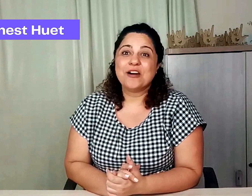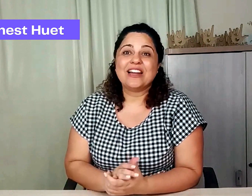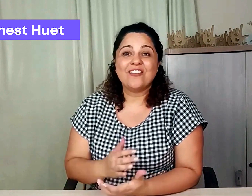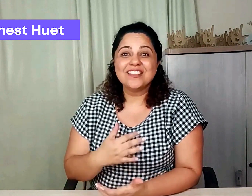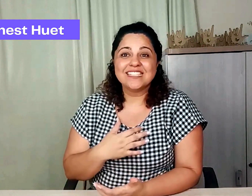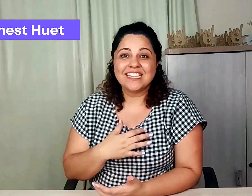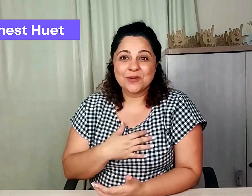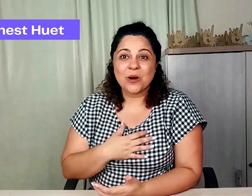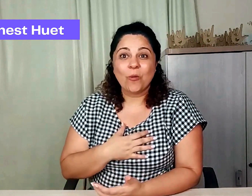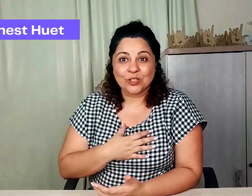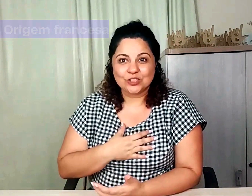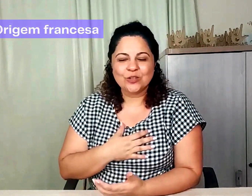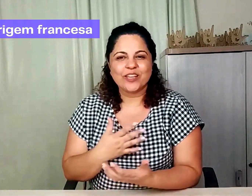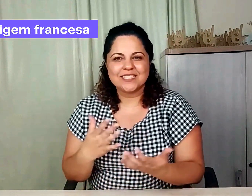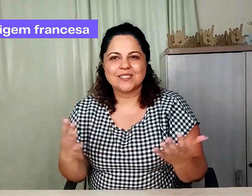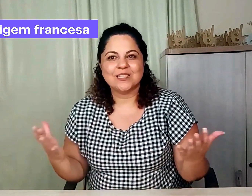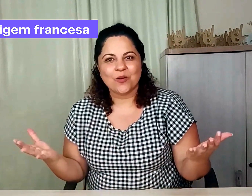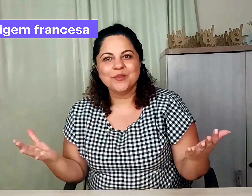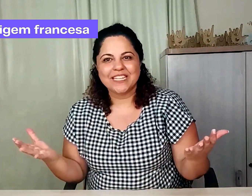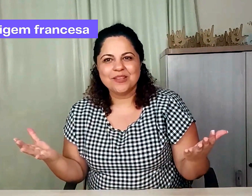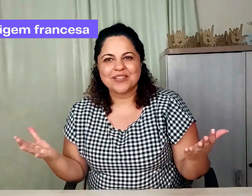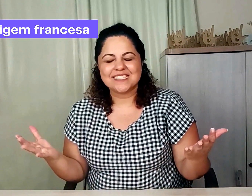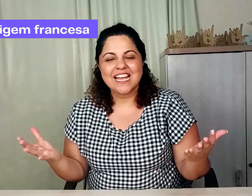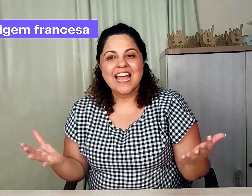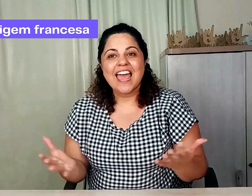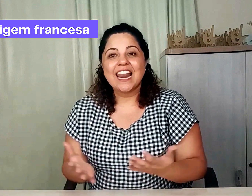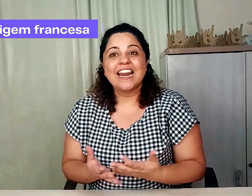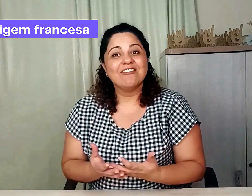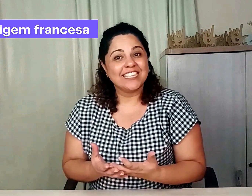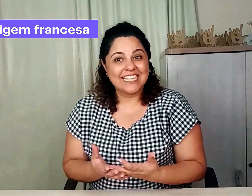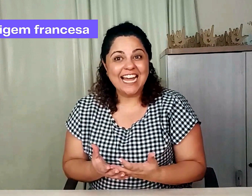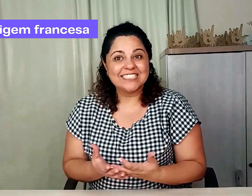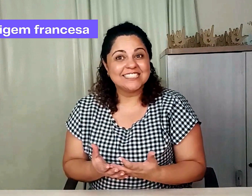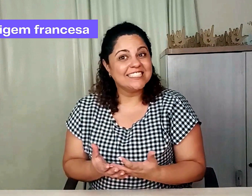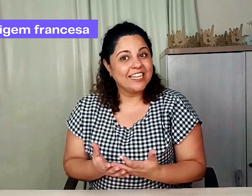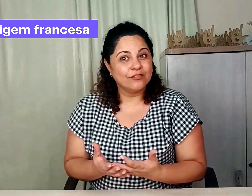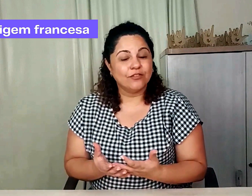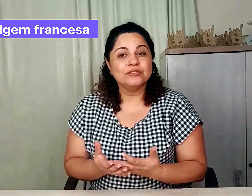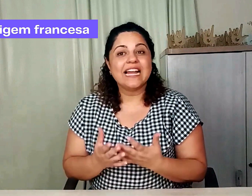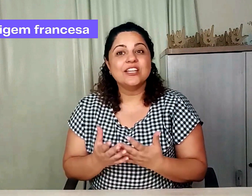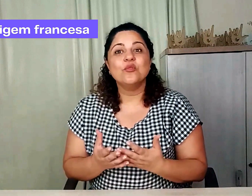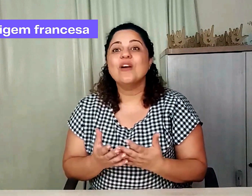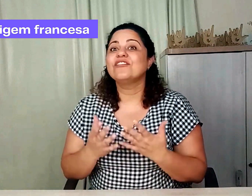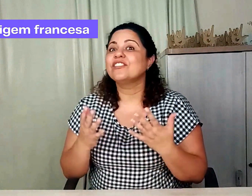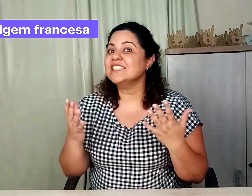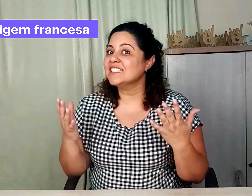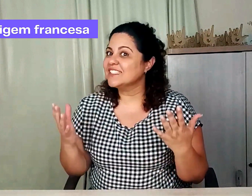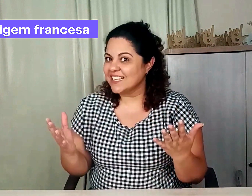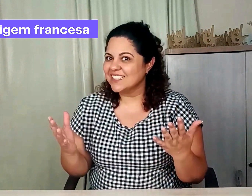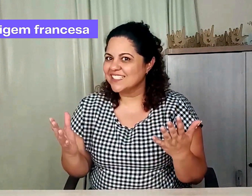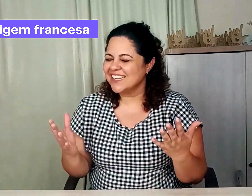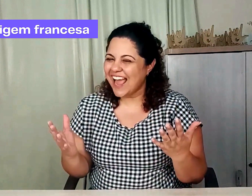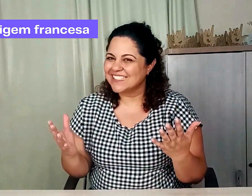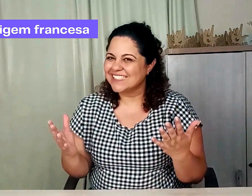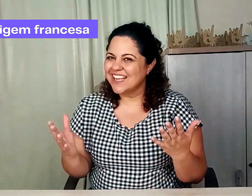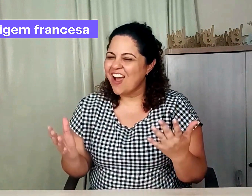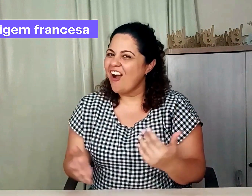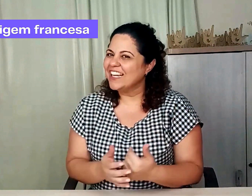forma, a nossa língua hoje, conhecida como Libras, ela na verdade se derivou da língua francesa de sinais. Olha